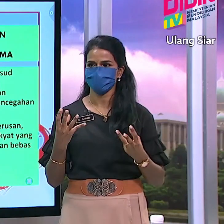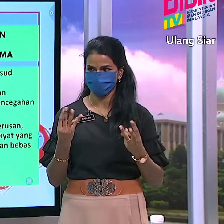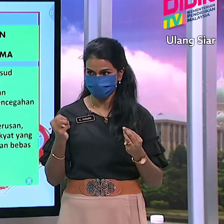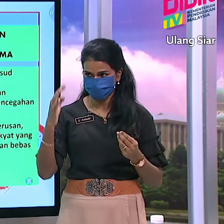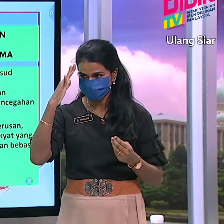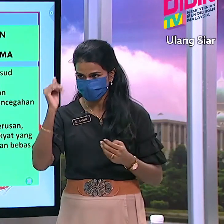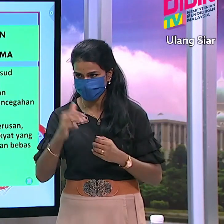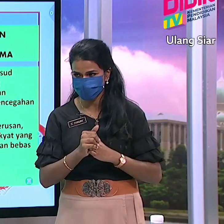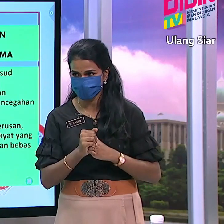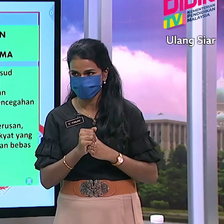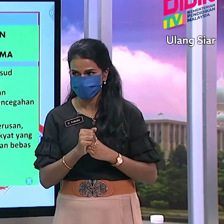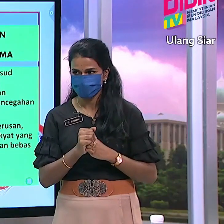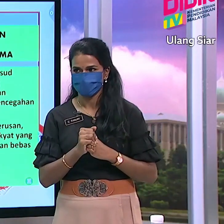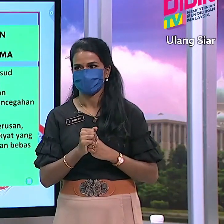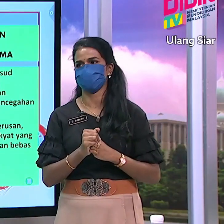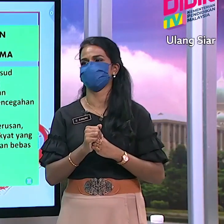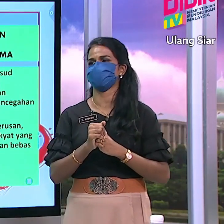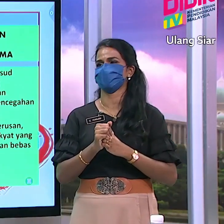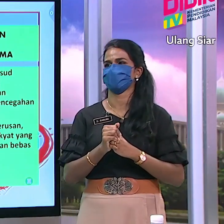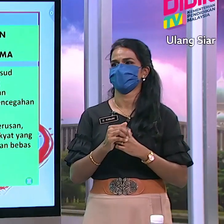Mahu tahu tak, Eli? Nak sangat-sangat. Macam mana nak tu?